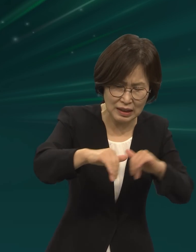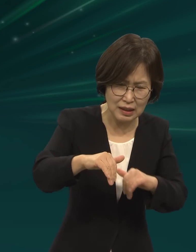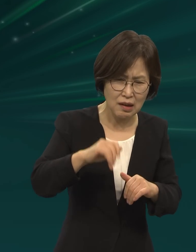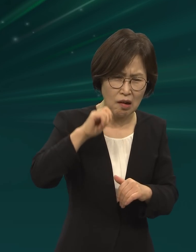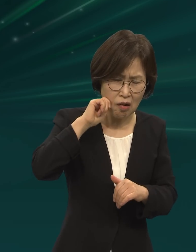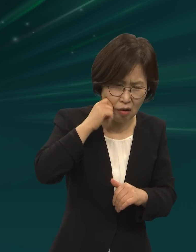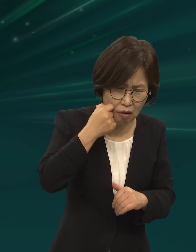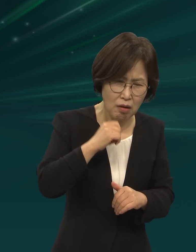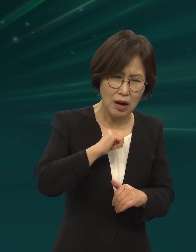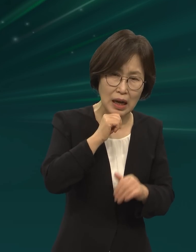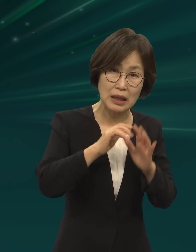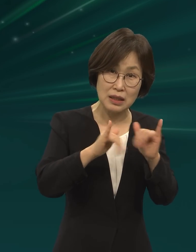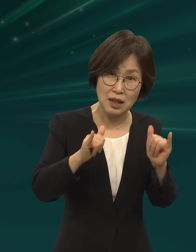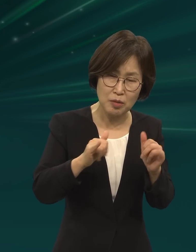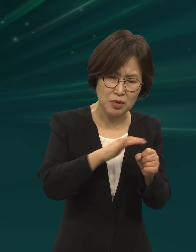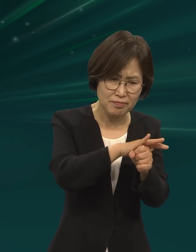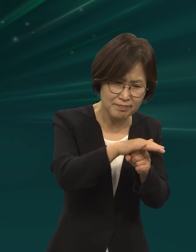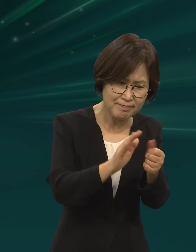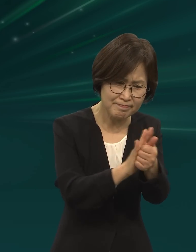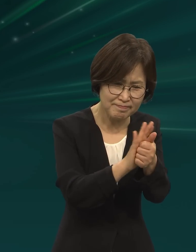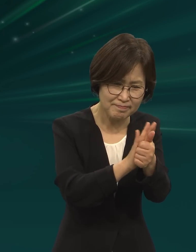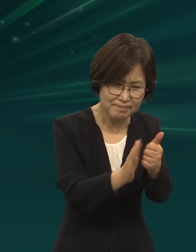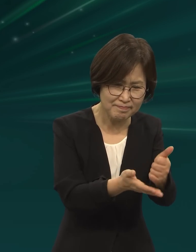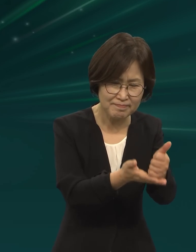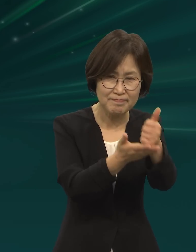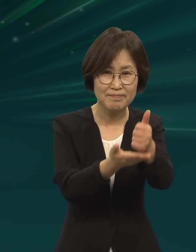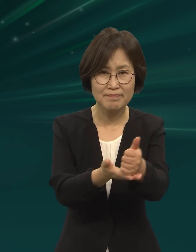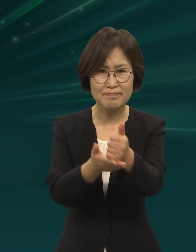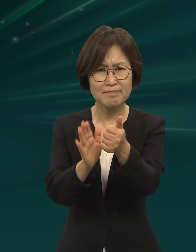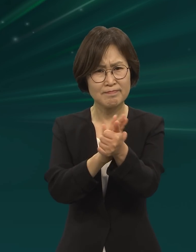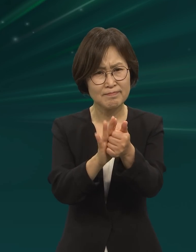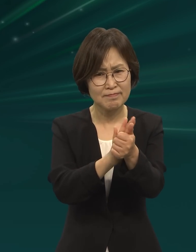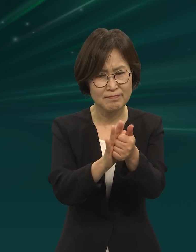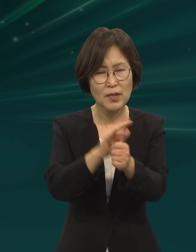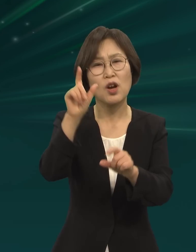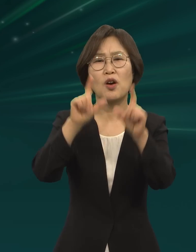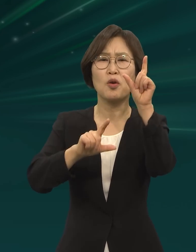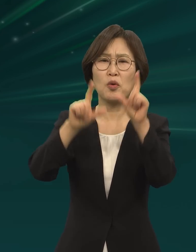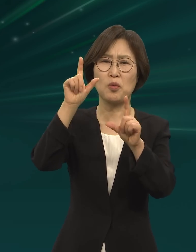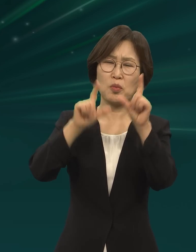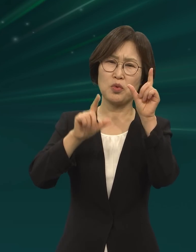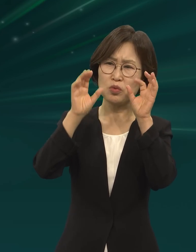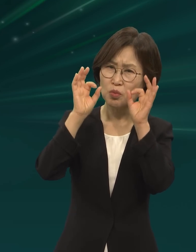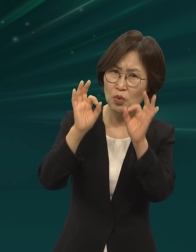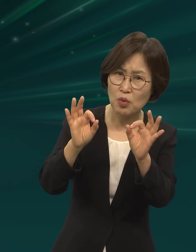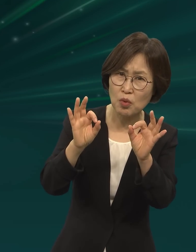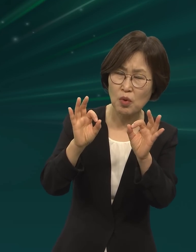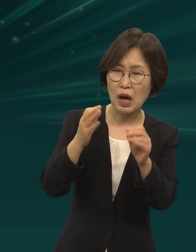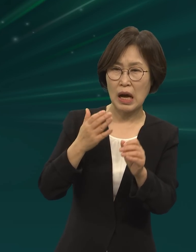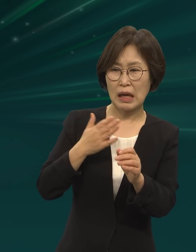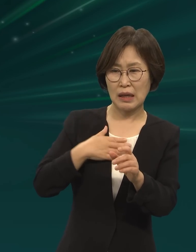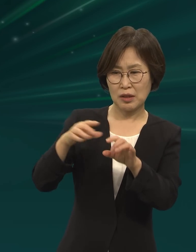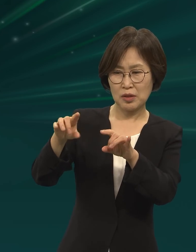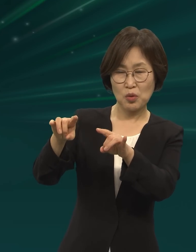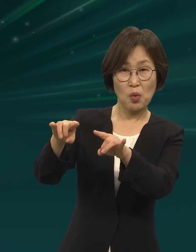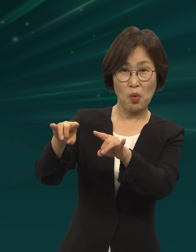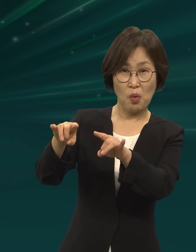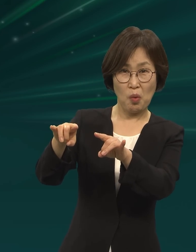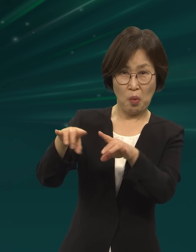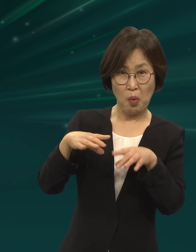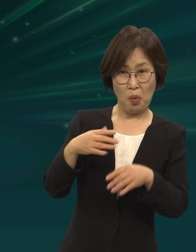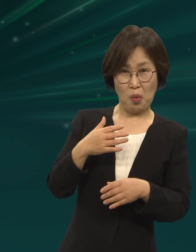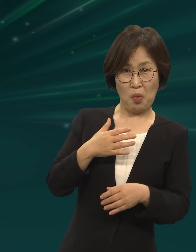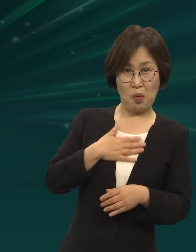사람들을 사랑하고 섬겨주고 많이 도와주셨습니다. 그 통해서 저도 이제 돈이 없어서